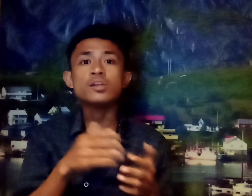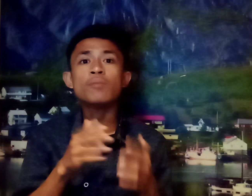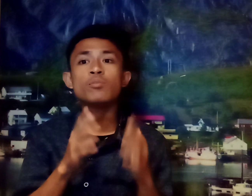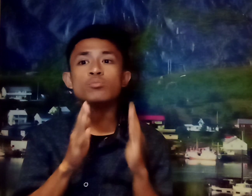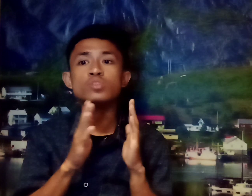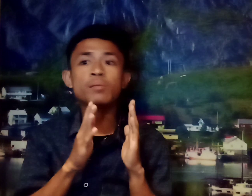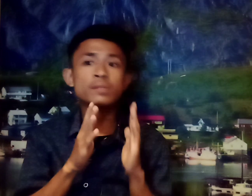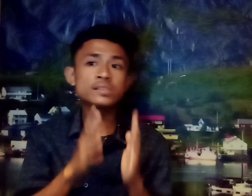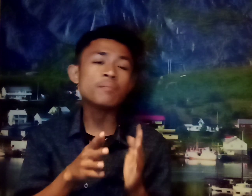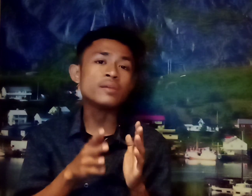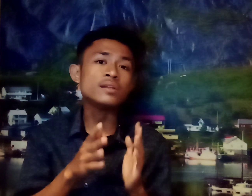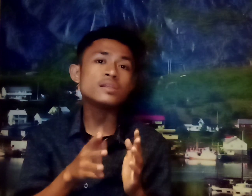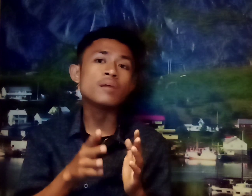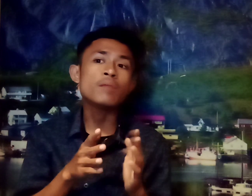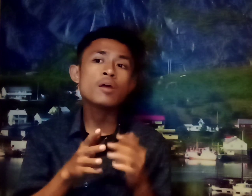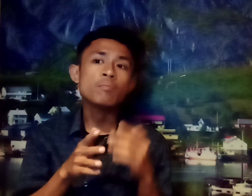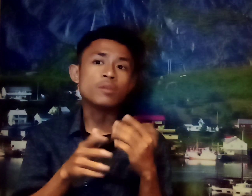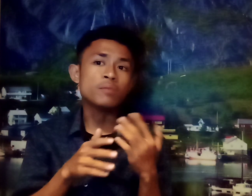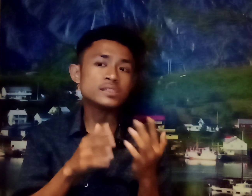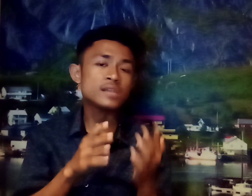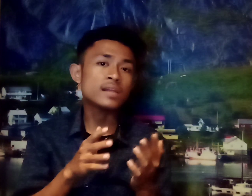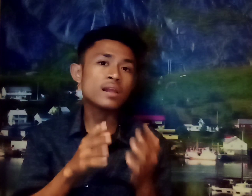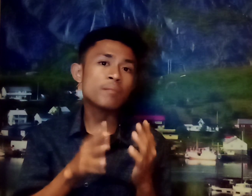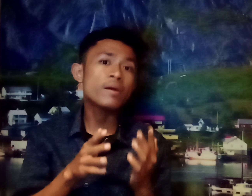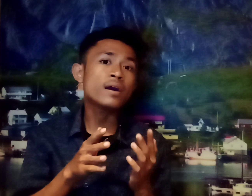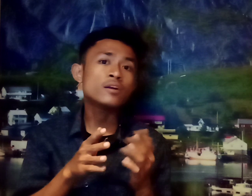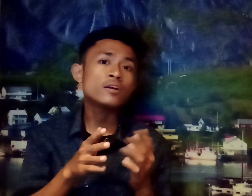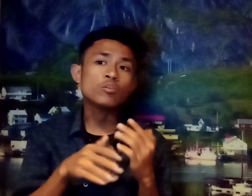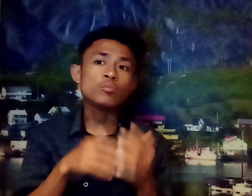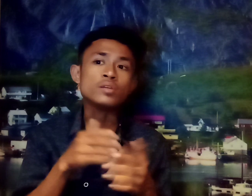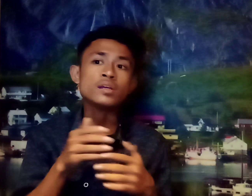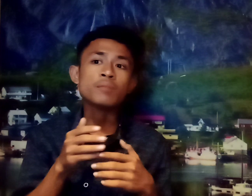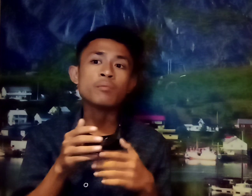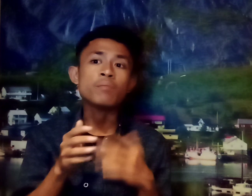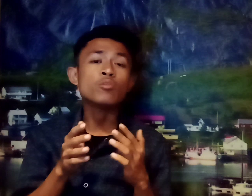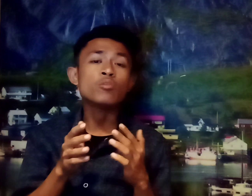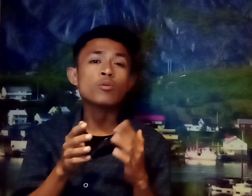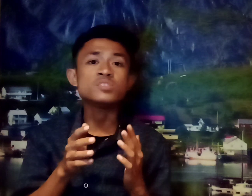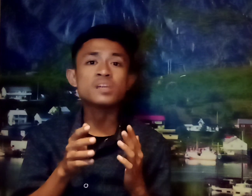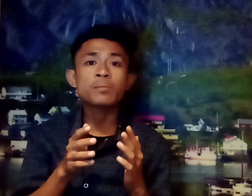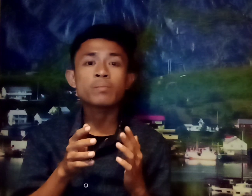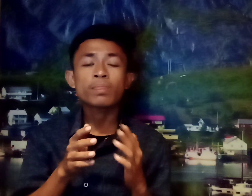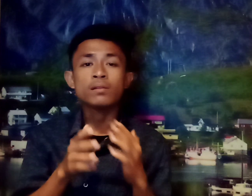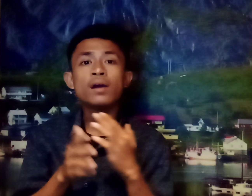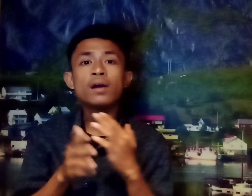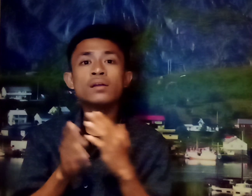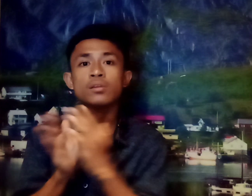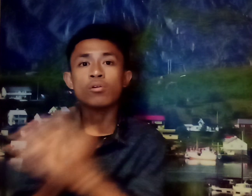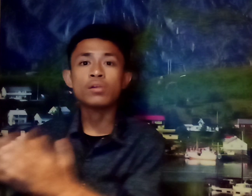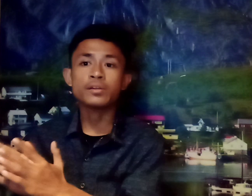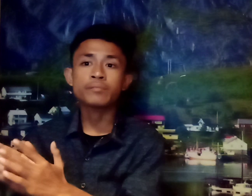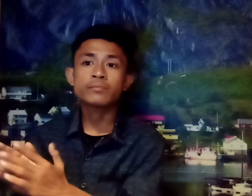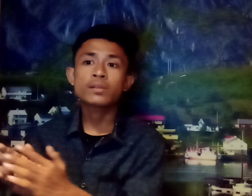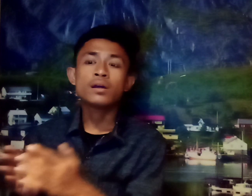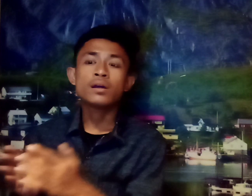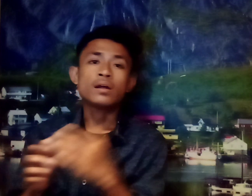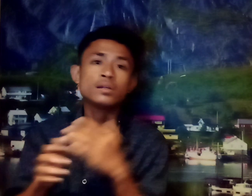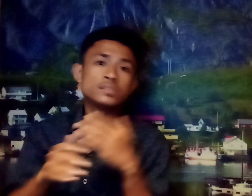menjawab rumusan masalah penelitian berbasis data lapangan, kemudian membangun konsep dan teori,